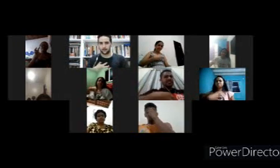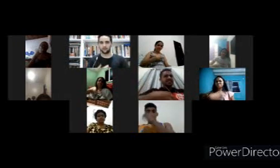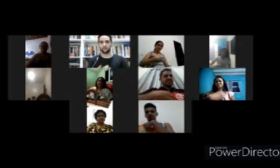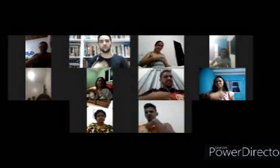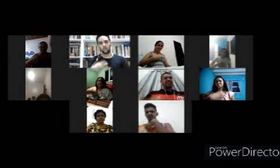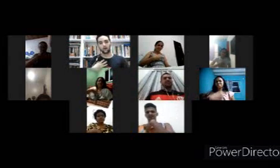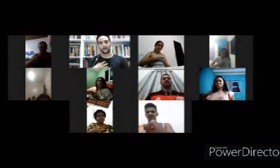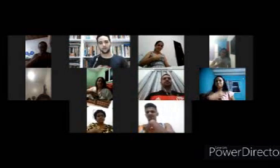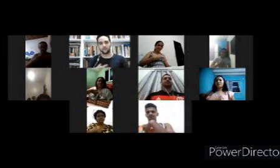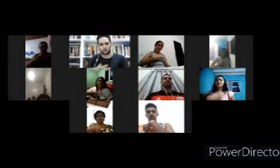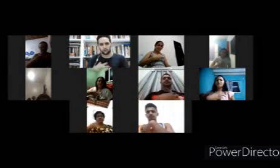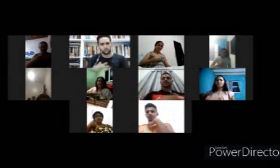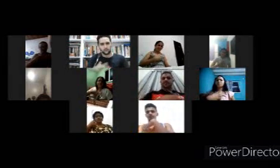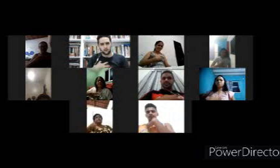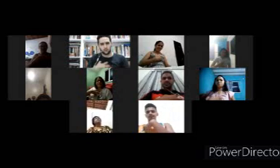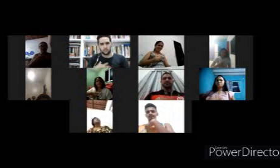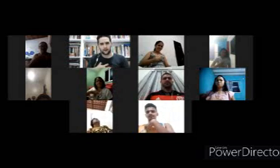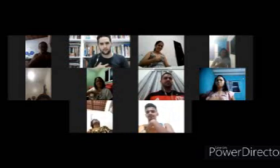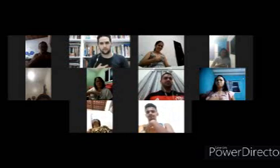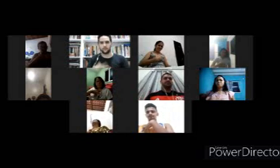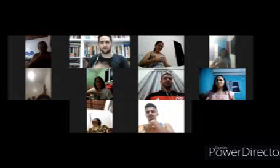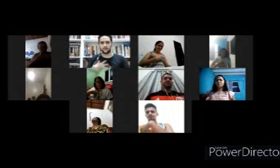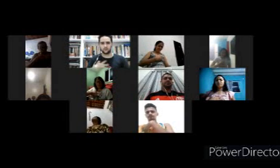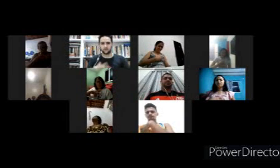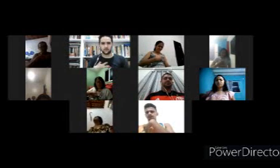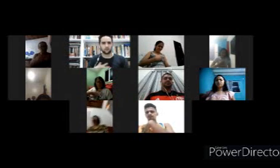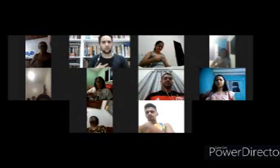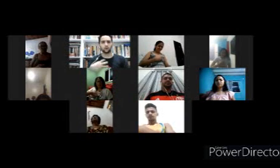bravo, com cara de mal. Tô bravo. E faz um movimento